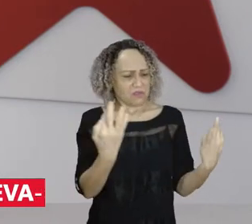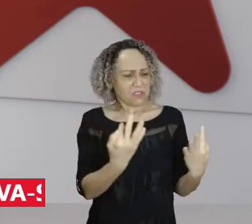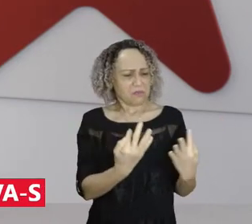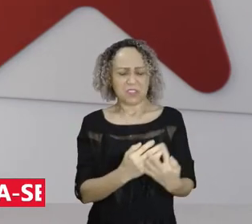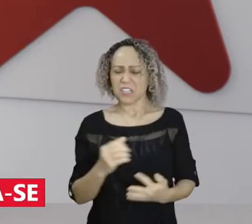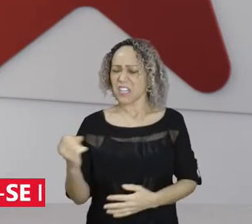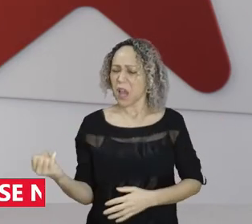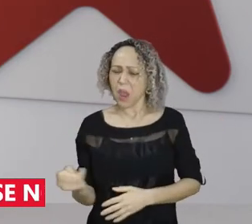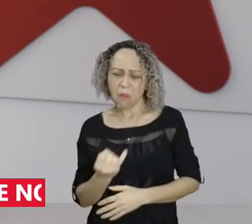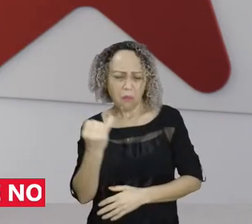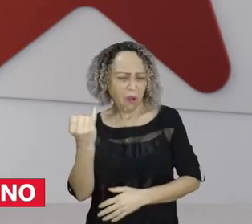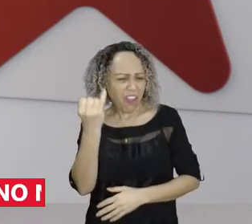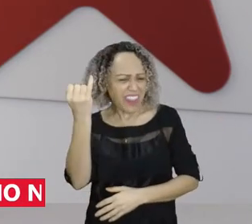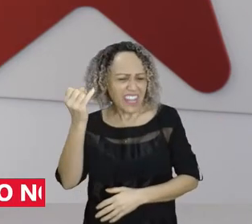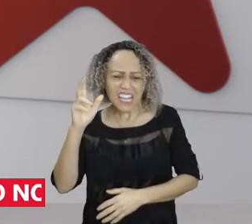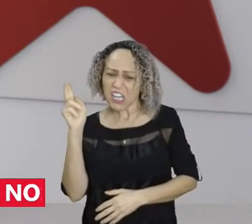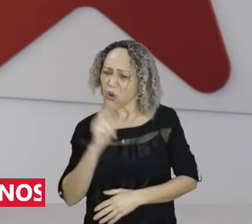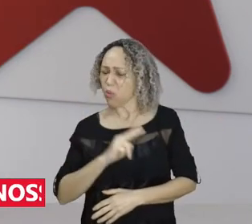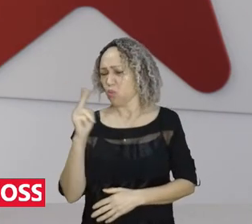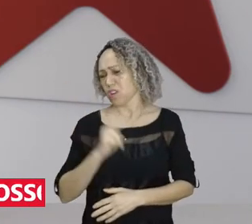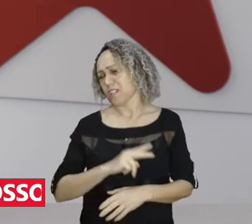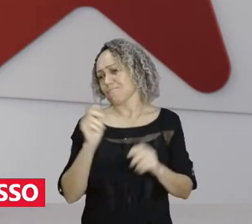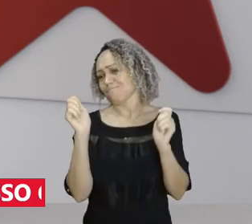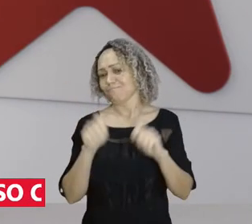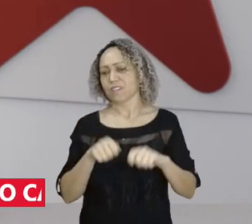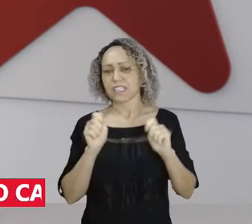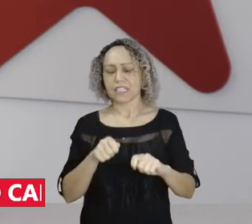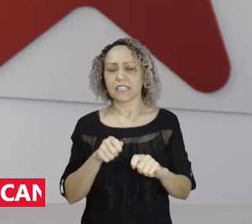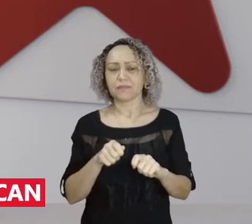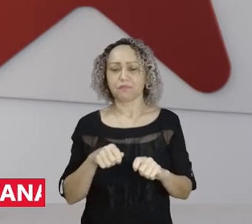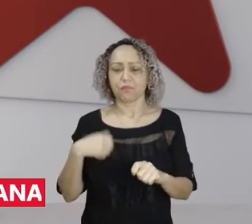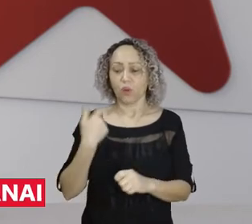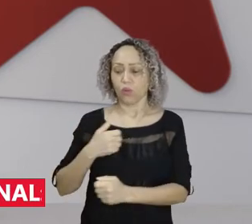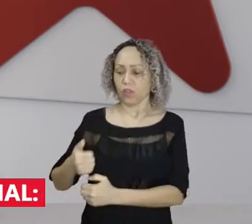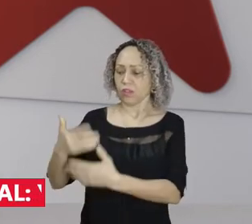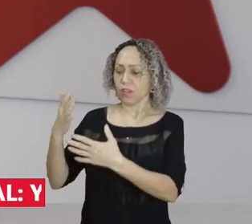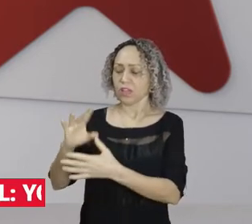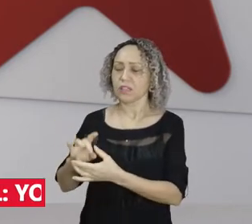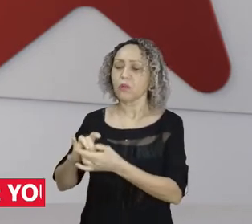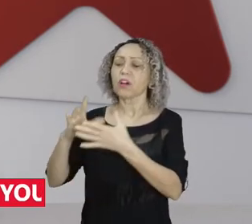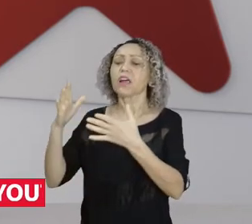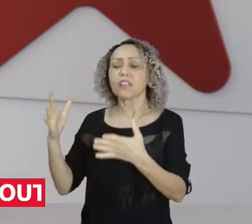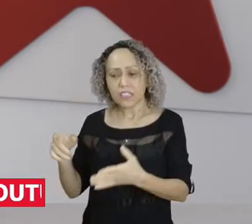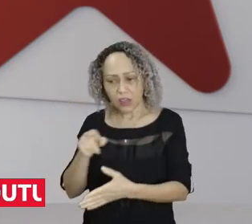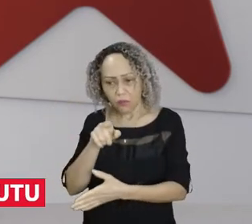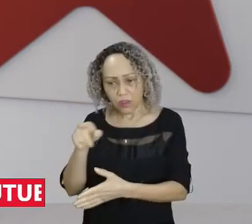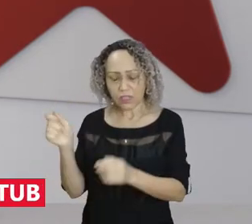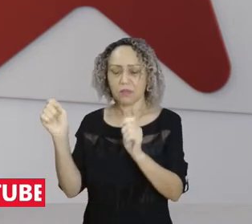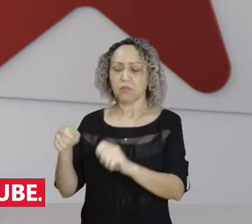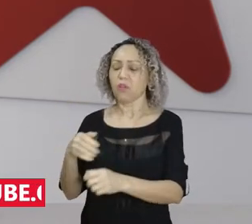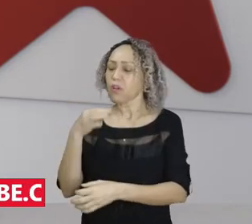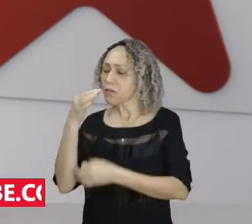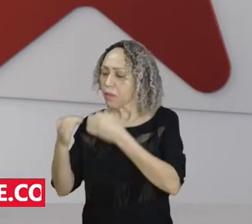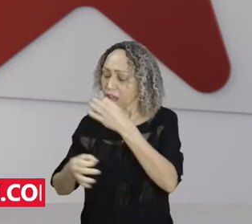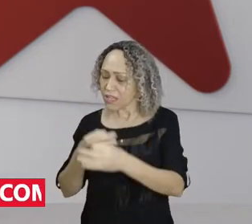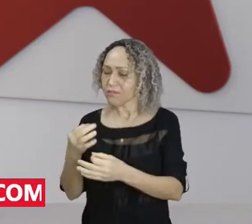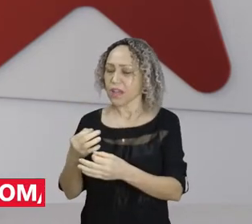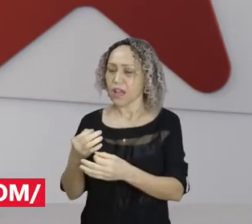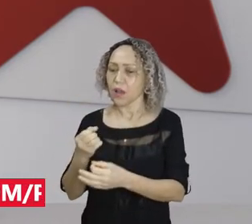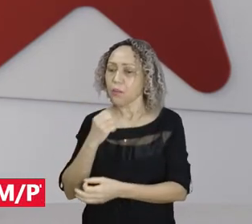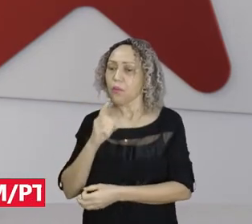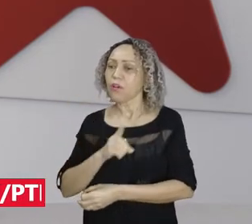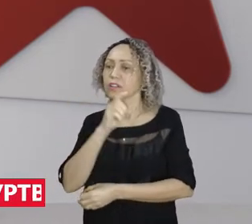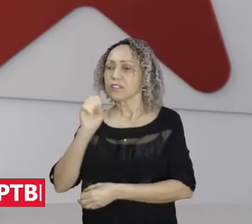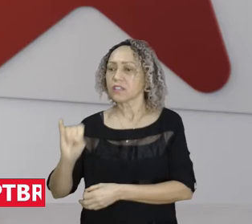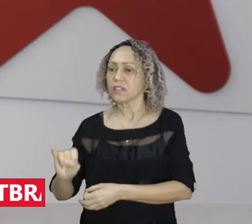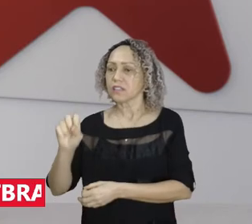É isso, muita gente participando aqui ao vivo no nosso chat Democracia. Você também pode participar. Bom dia para você, Ivaldo Isaías,